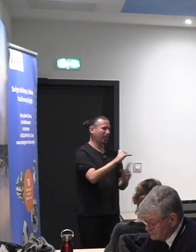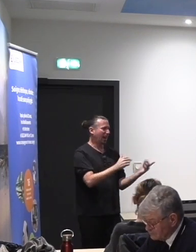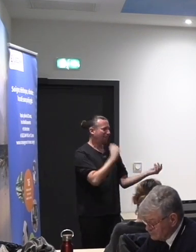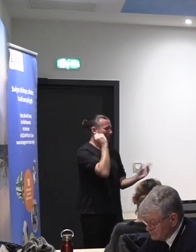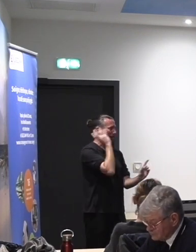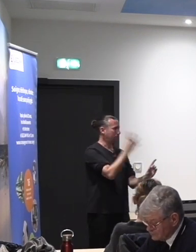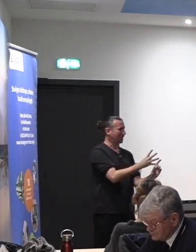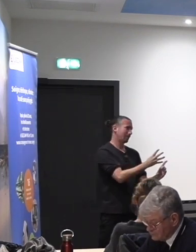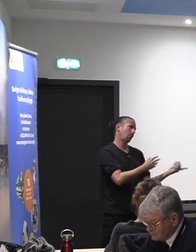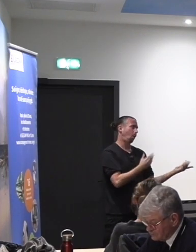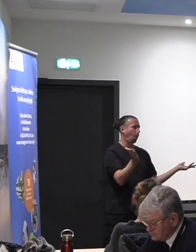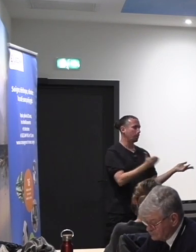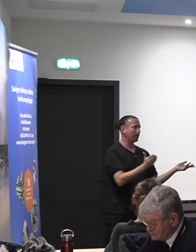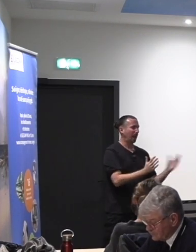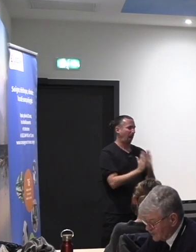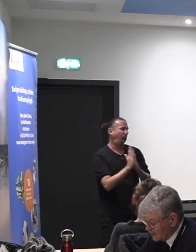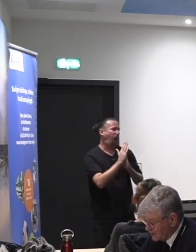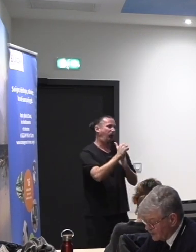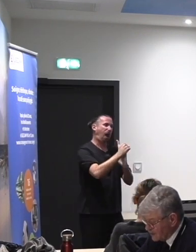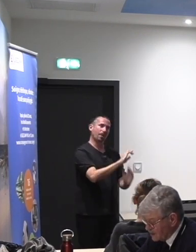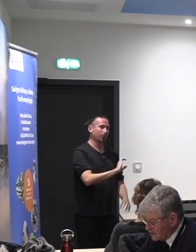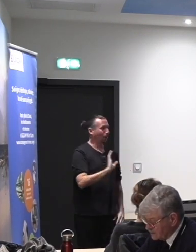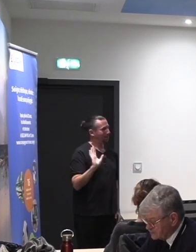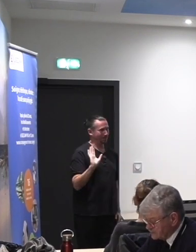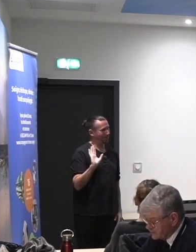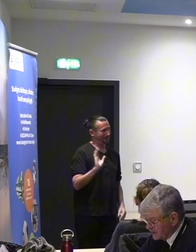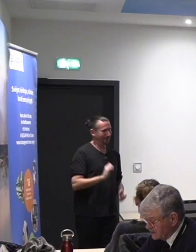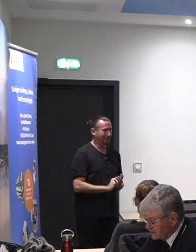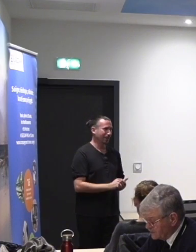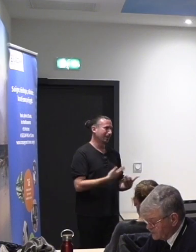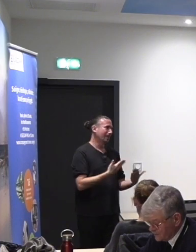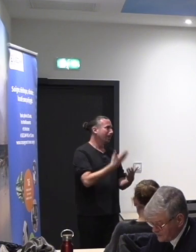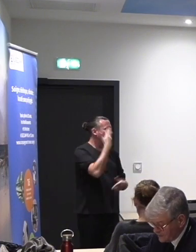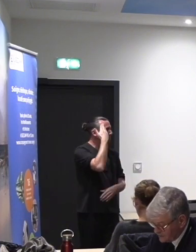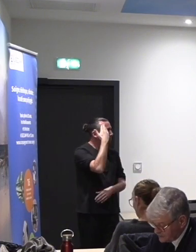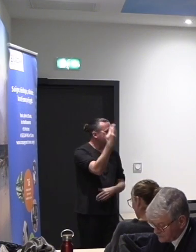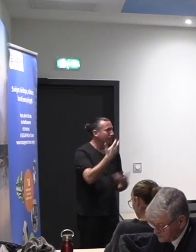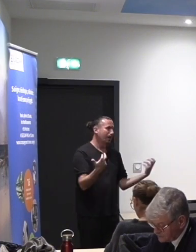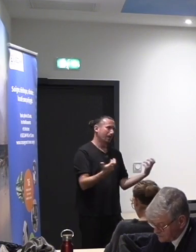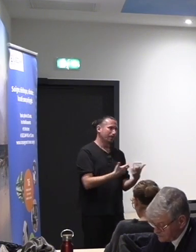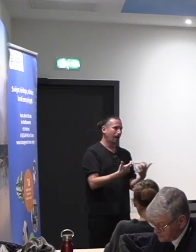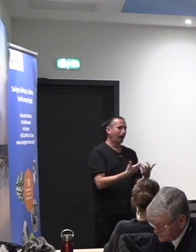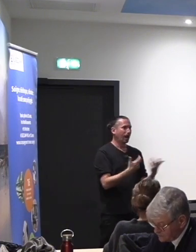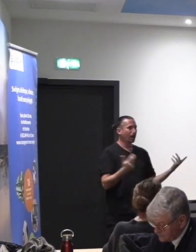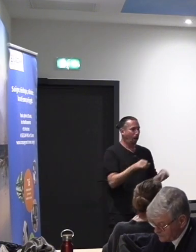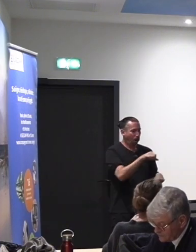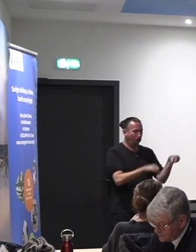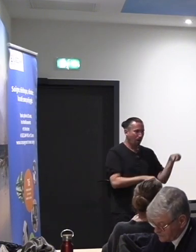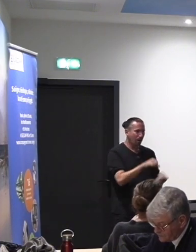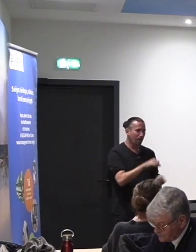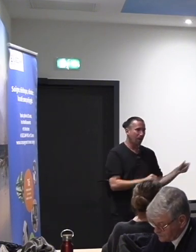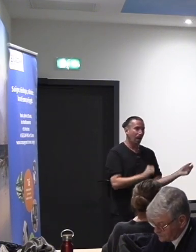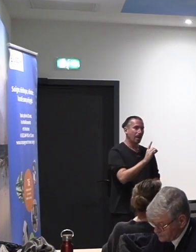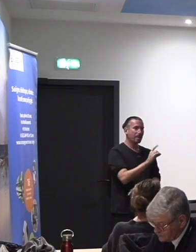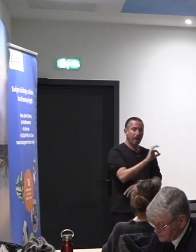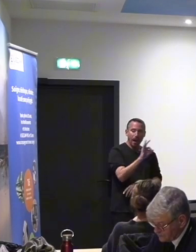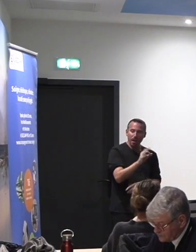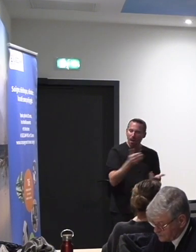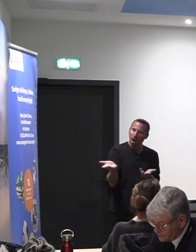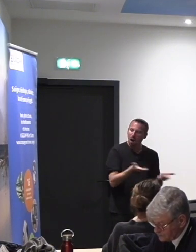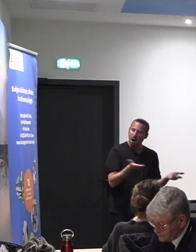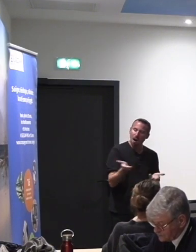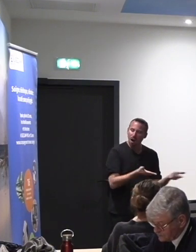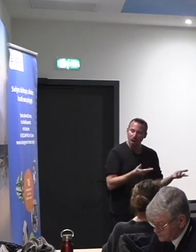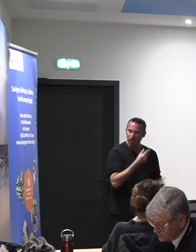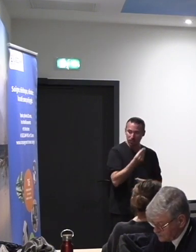c'est plus un hôpital. Si en chirurgie vous mettez des SDF et des gens dont on a besoin de s'occuper, bien entendu, mais qui n'ont rien à